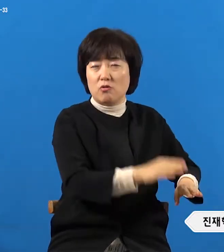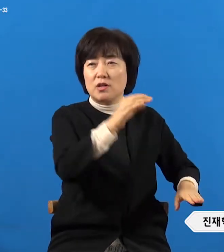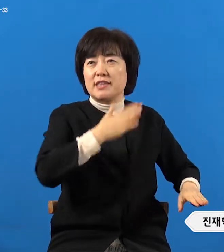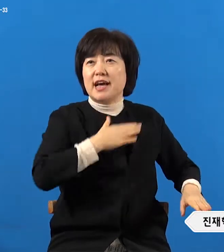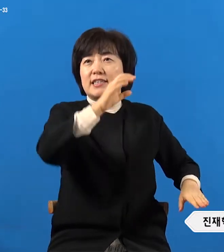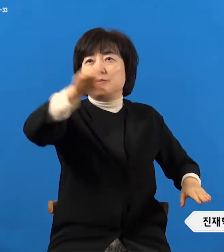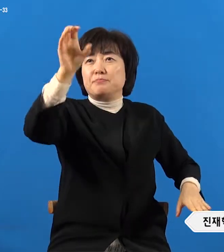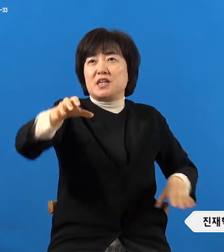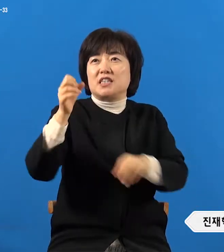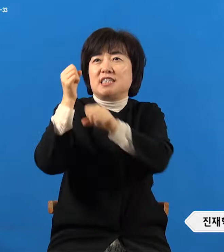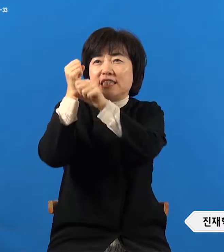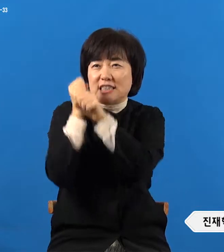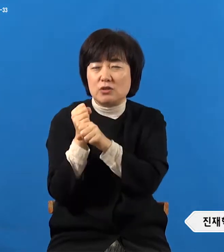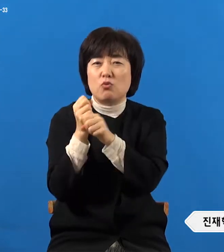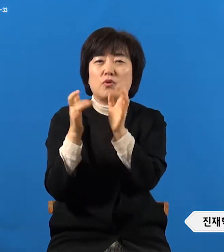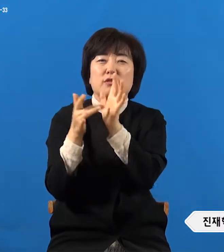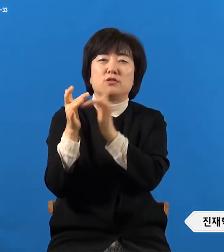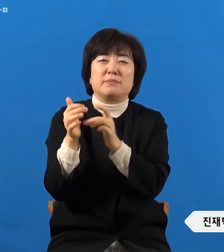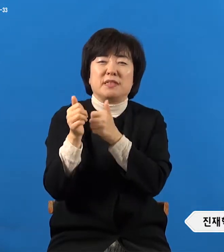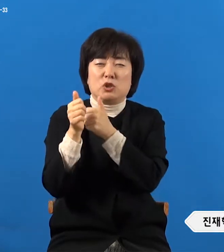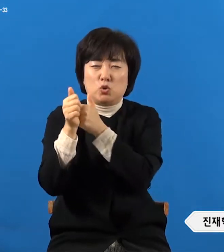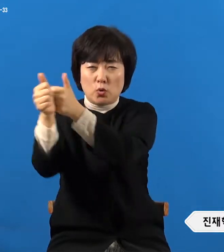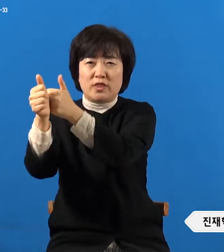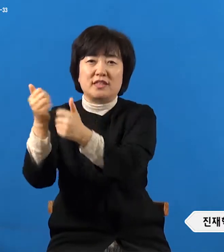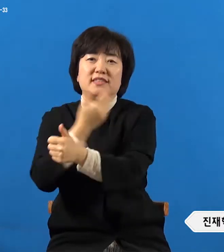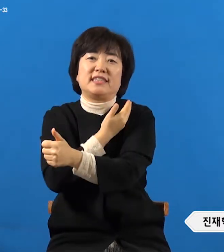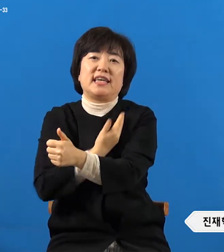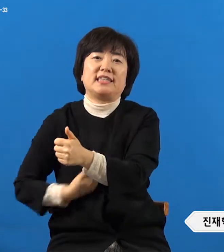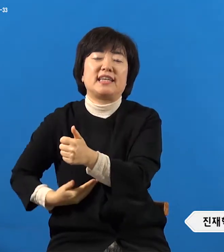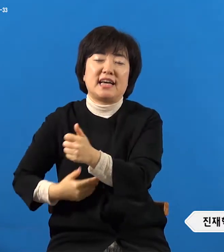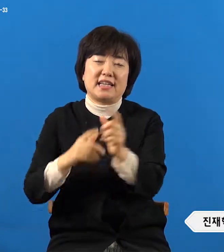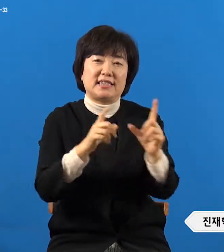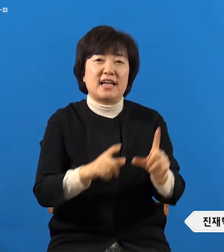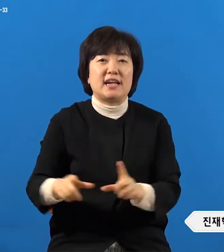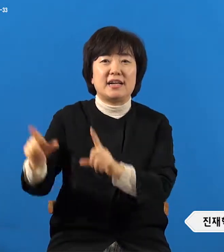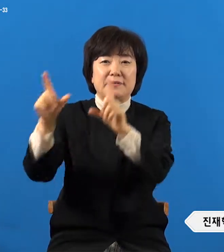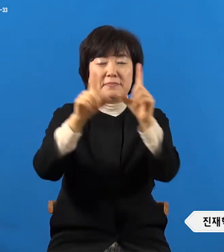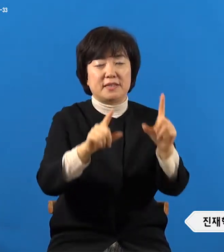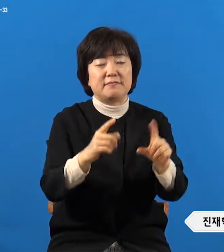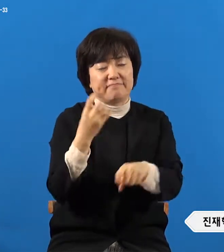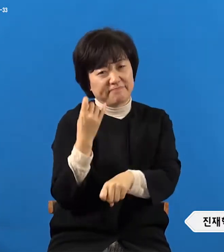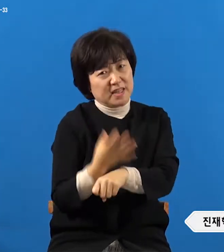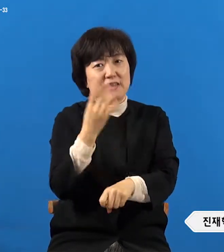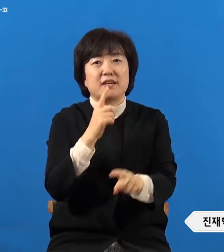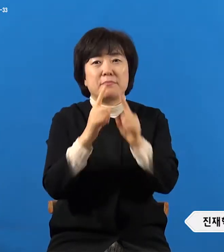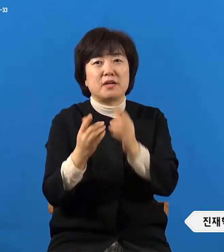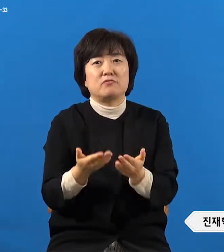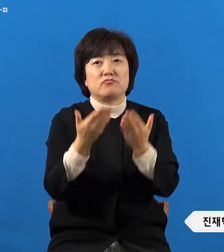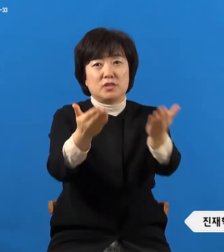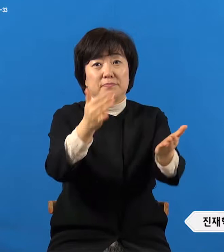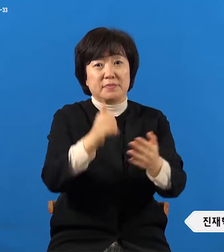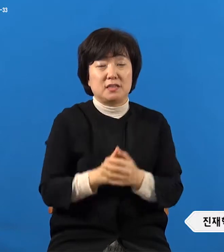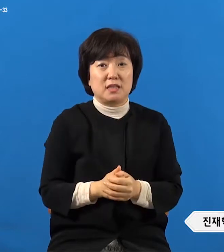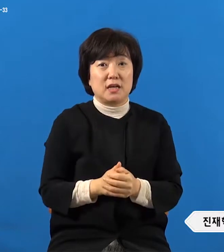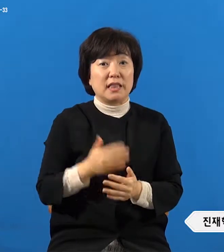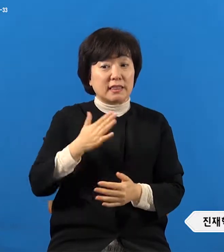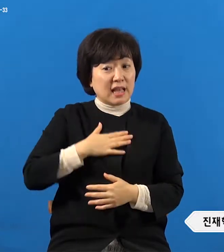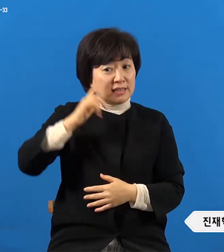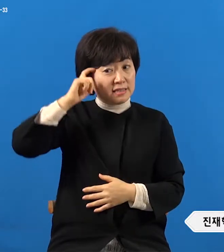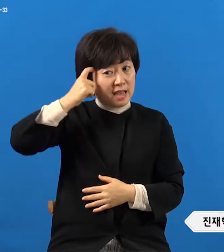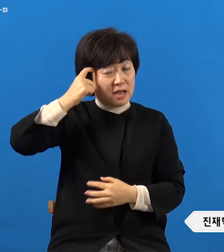주님을 쫓는 제자의 삶을 성경은 말씀하고 있습니다. 내 뜻보다